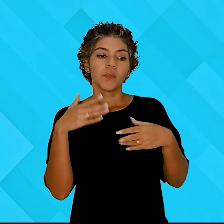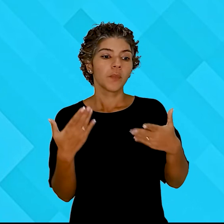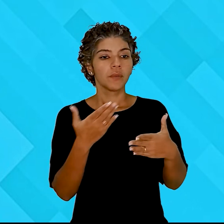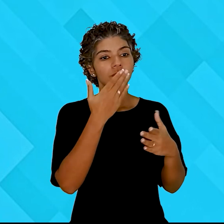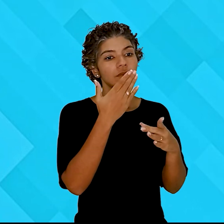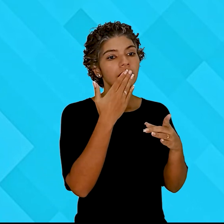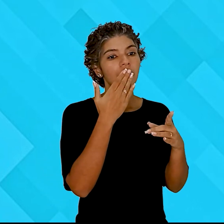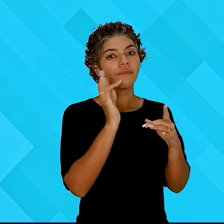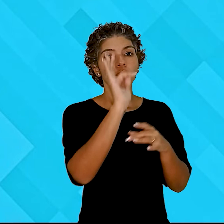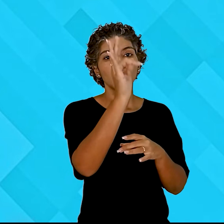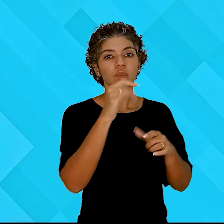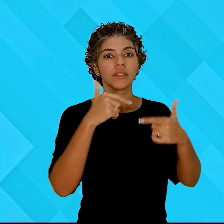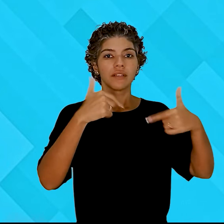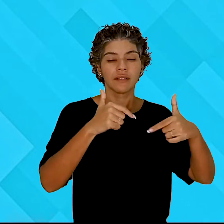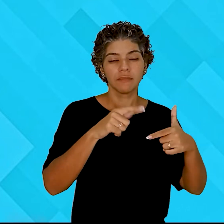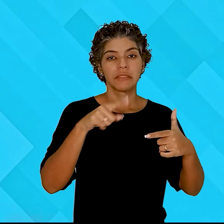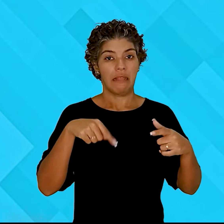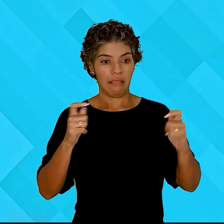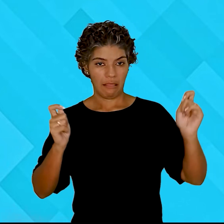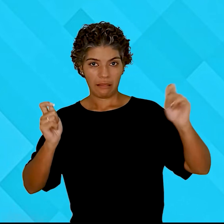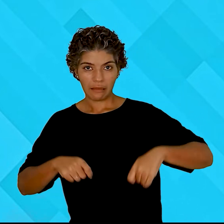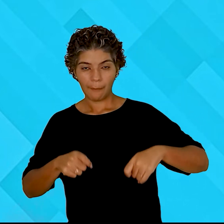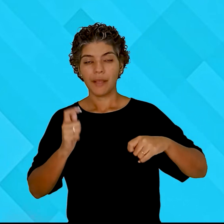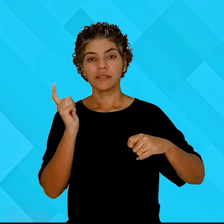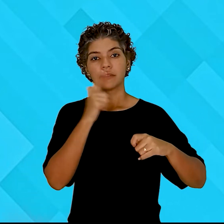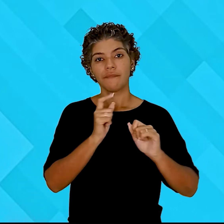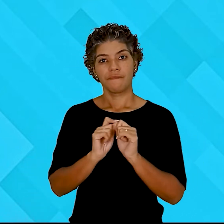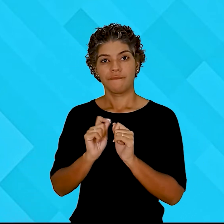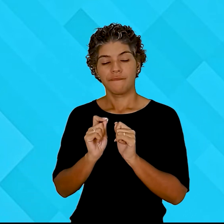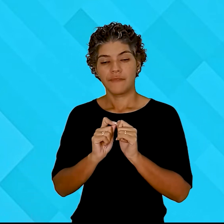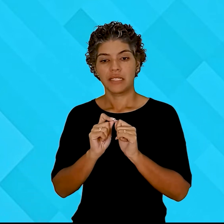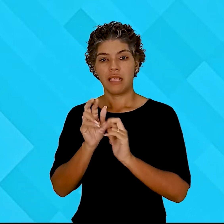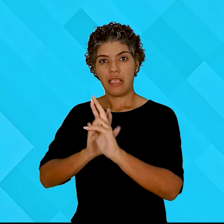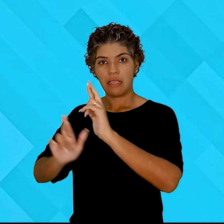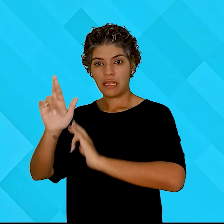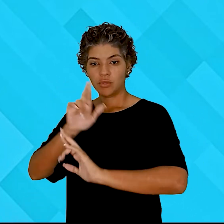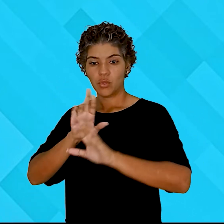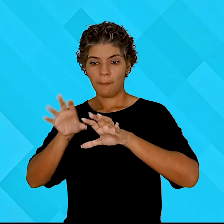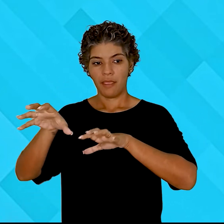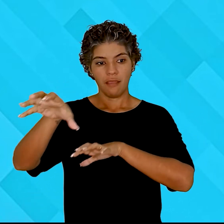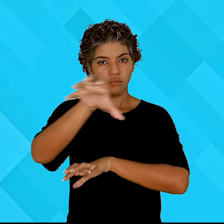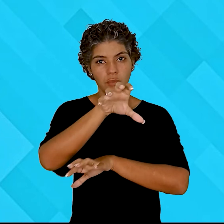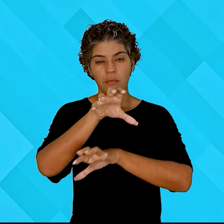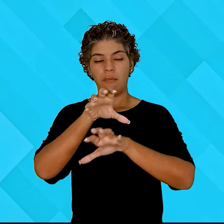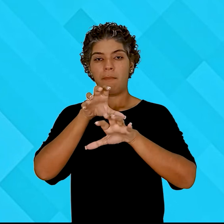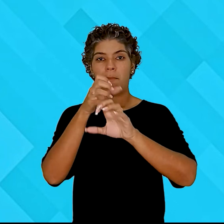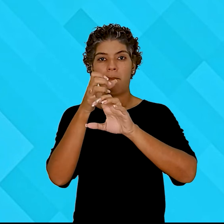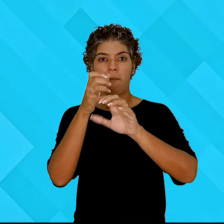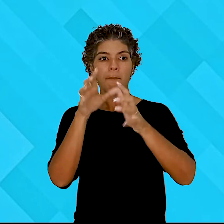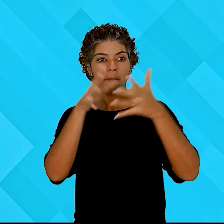seus trabalhos futuros, se você tem capacidade de administrar uma rede de relações ampla para